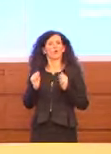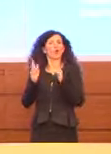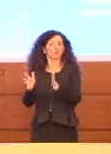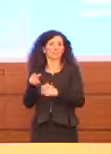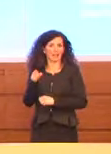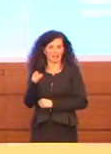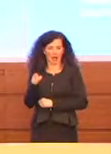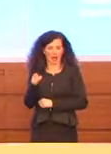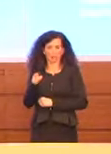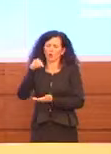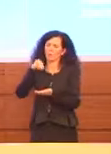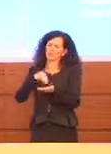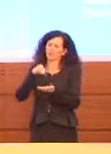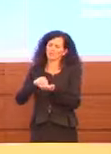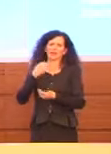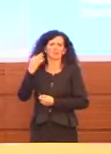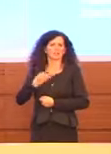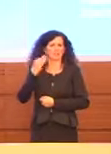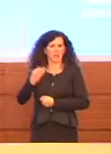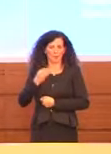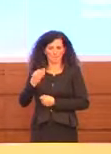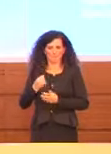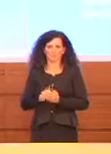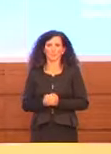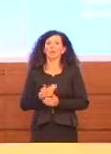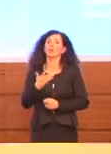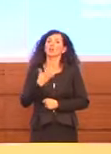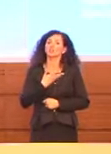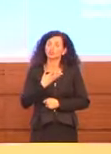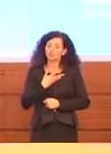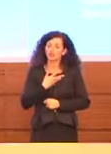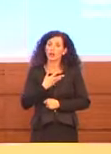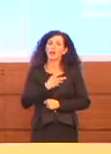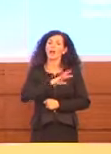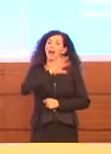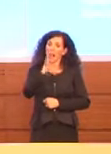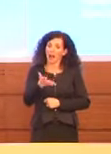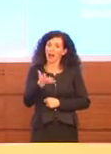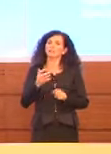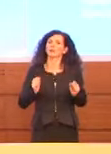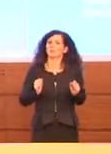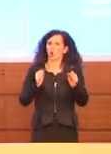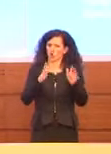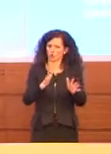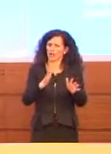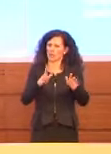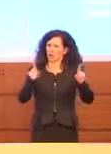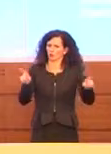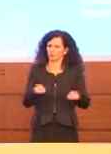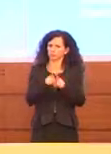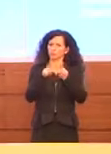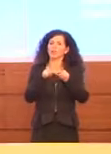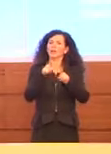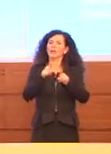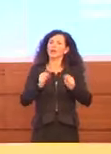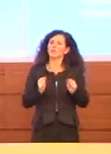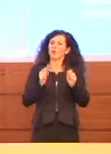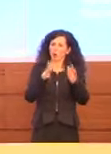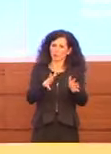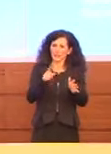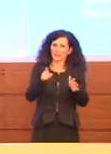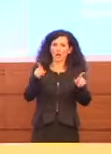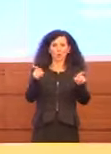ricordare nuove forme di volontariato che non sono come il nostro